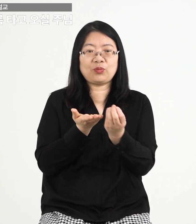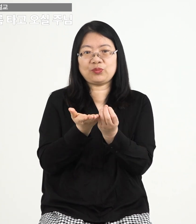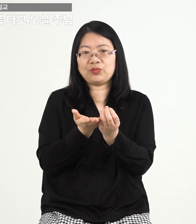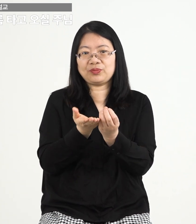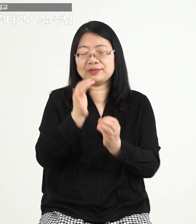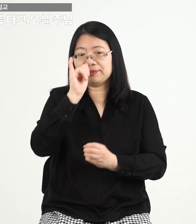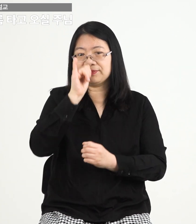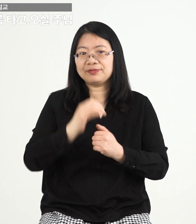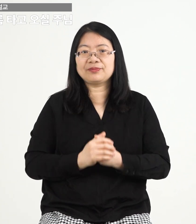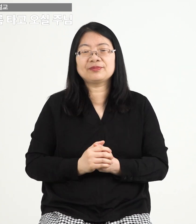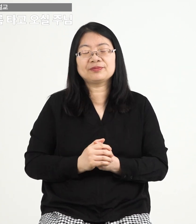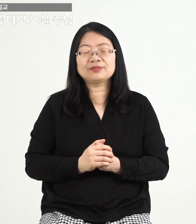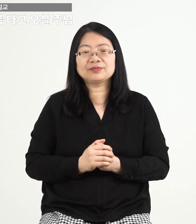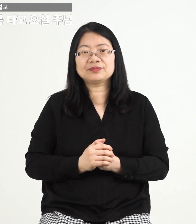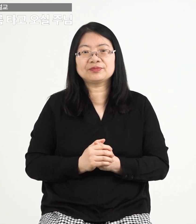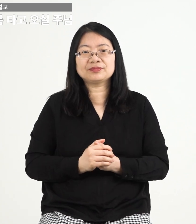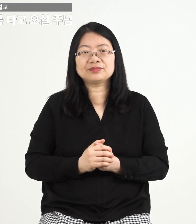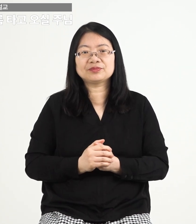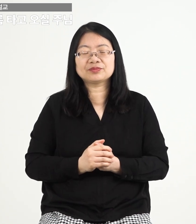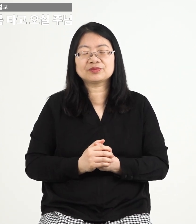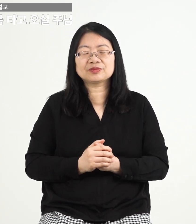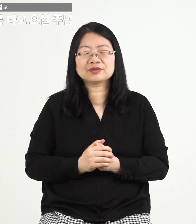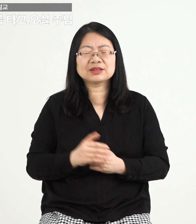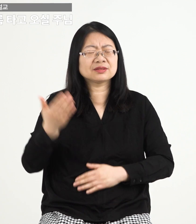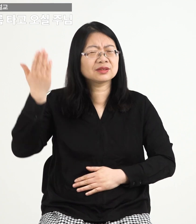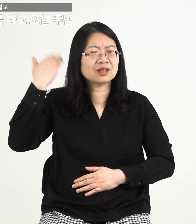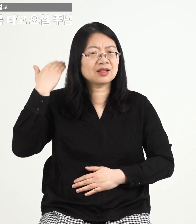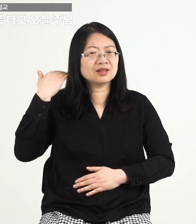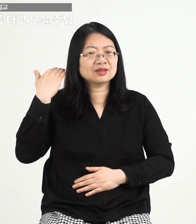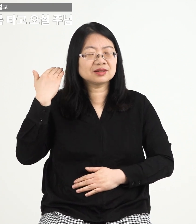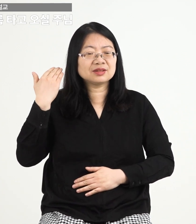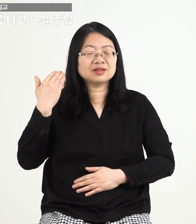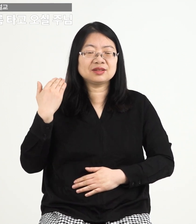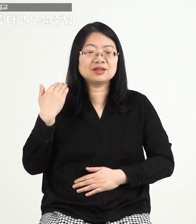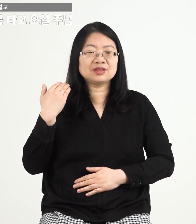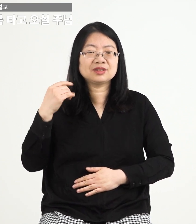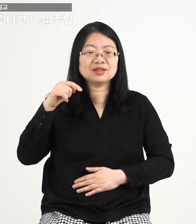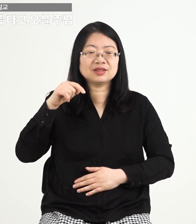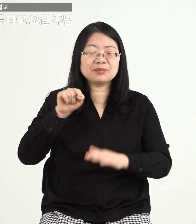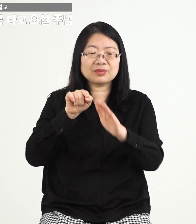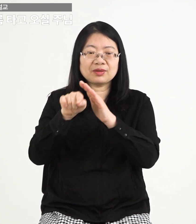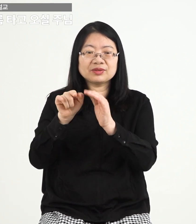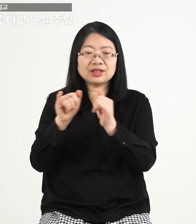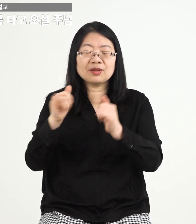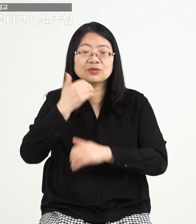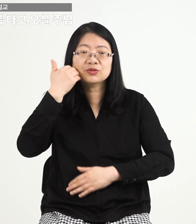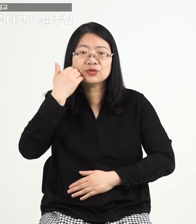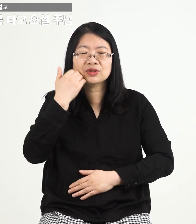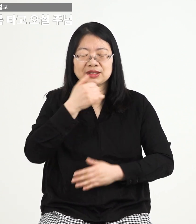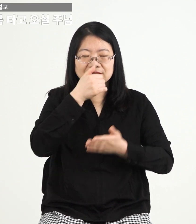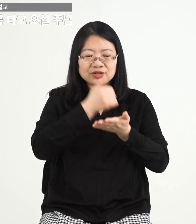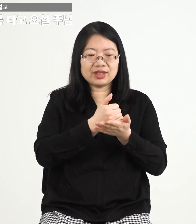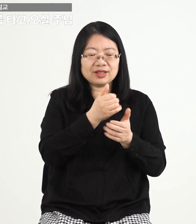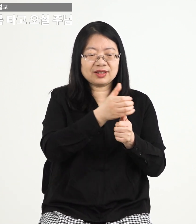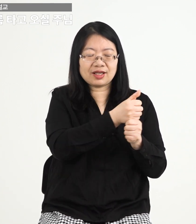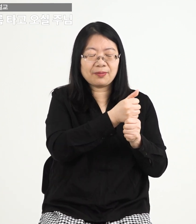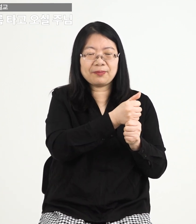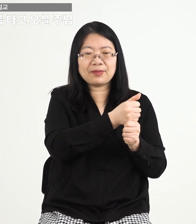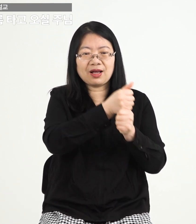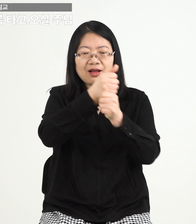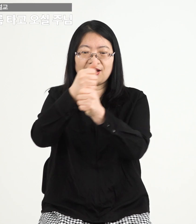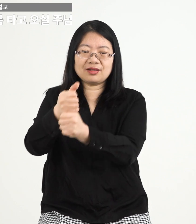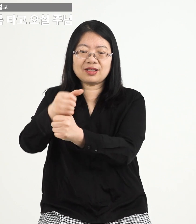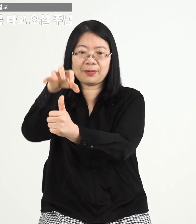반모섬은 당시 누가 가는 곳인가 하면 붙잡힌 죄수들이